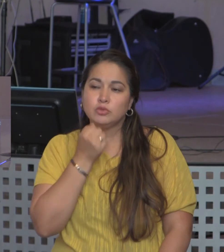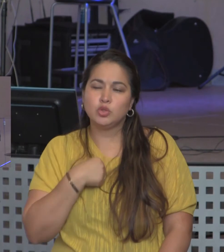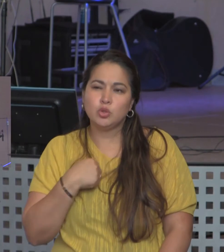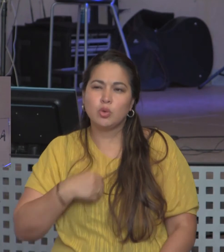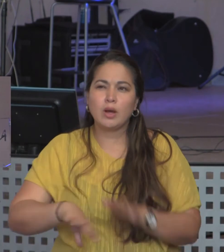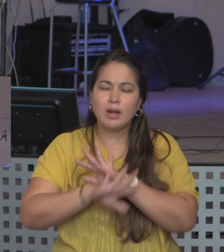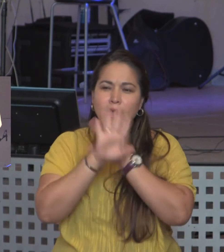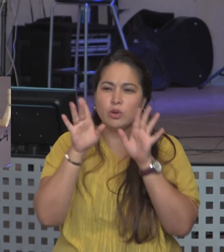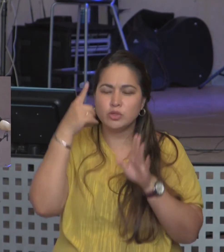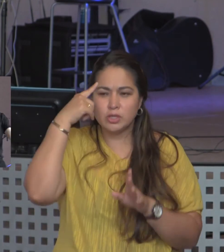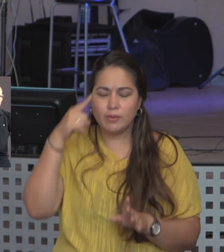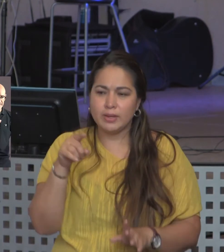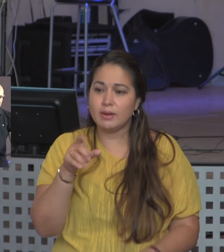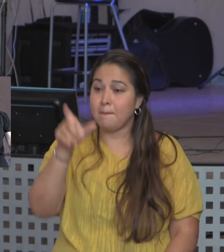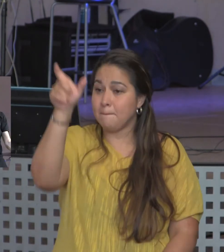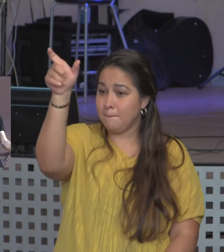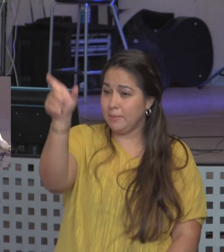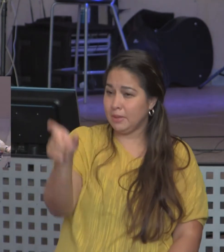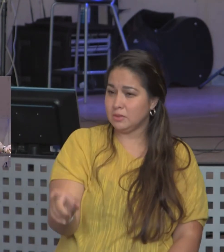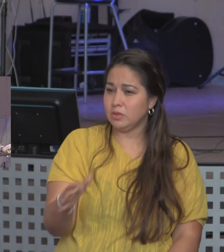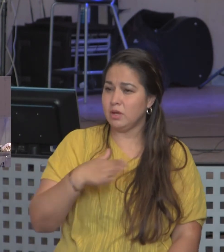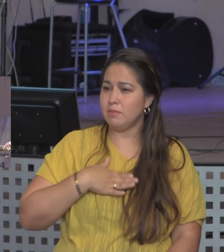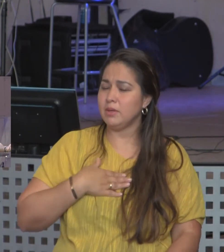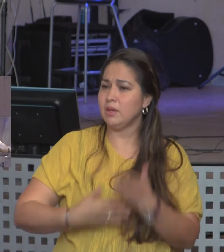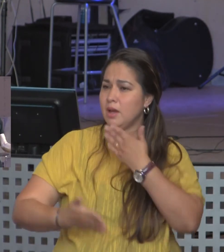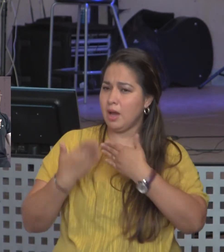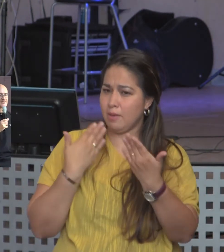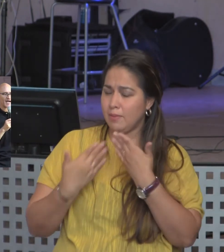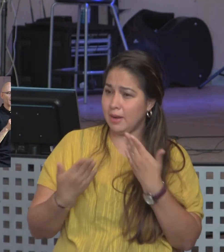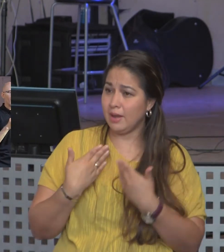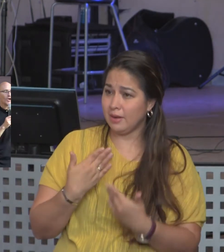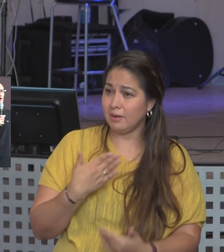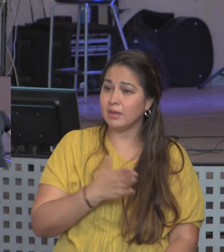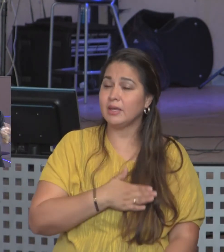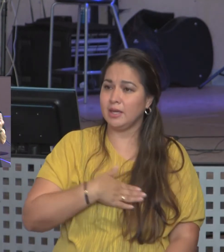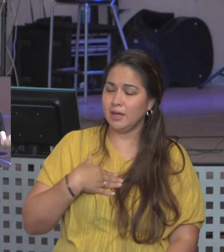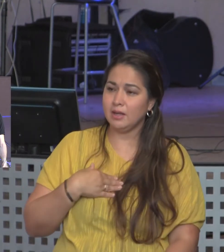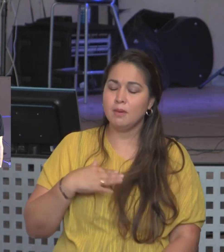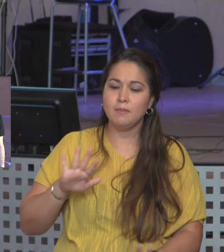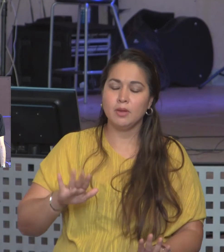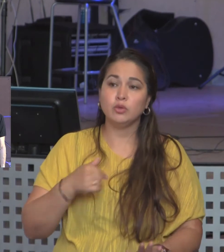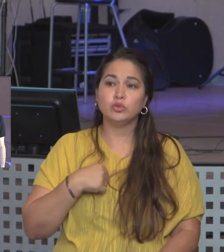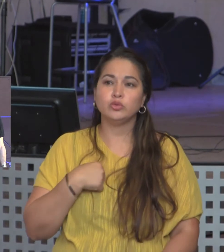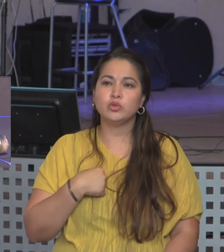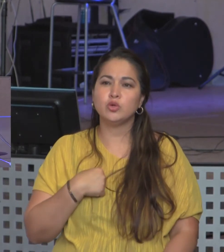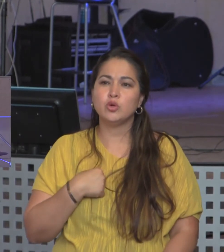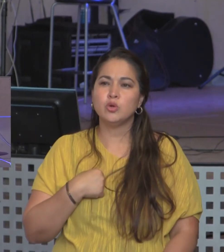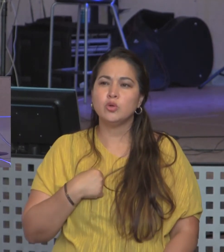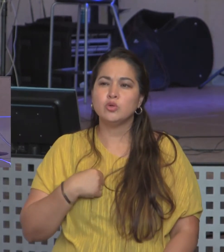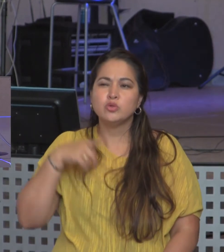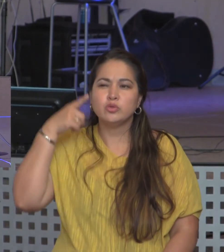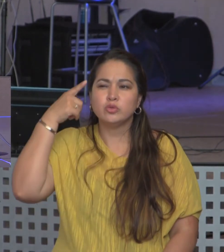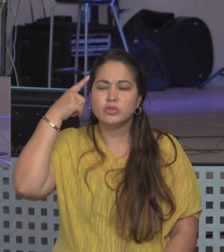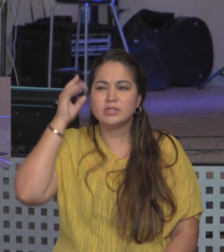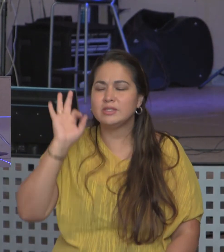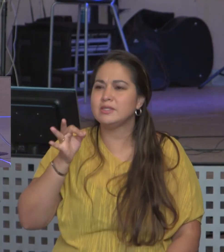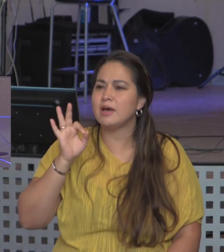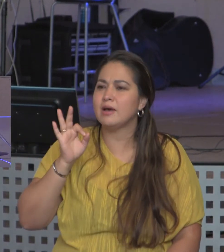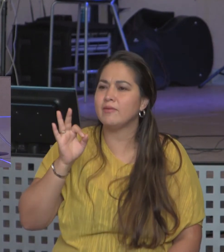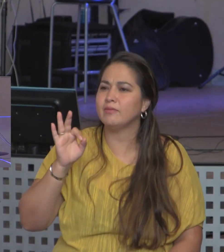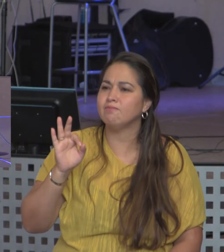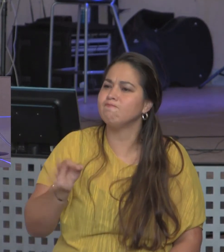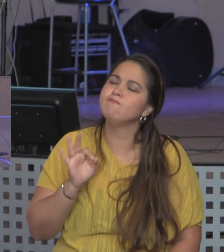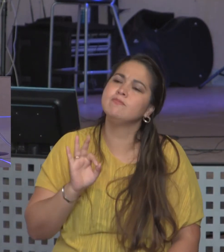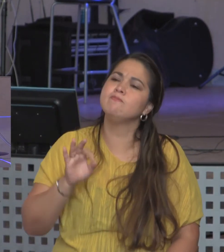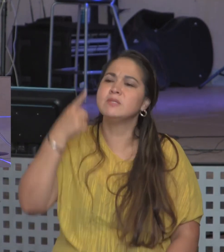No desechéis al que habla. Sí puedes desechar lo que se habla, pero nunca podremos